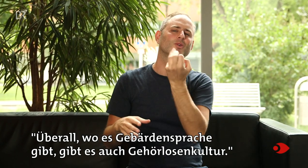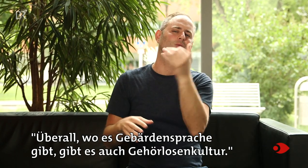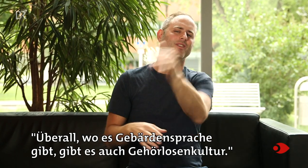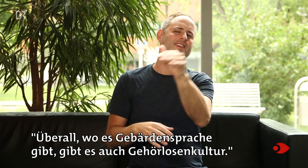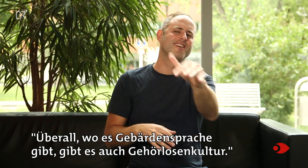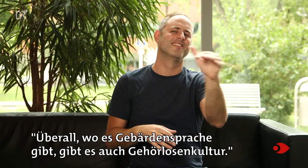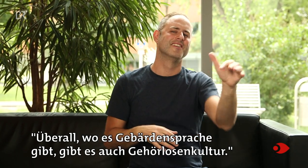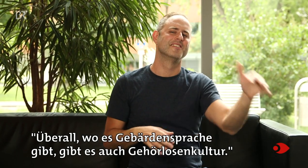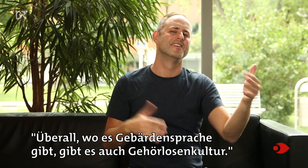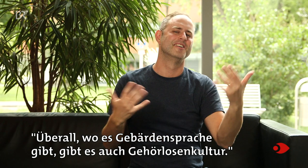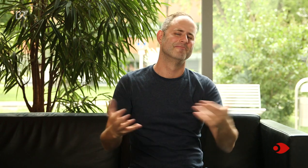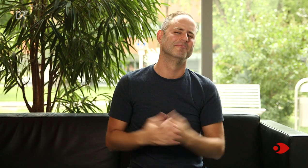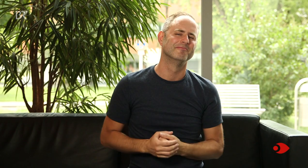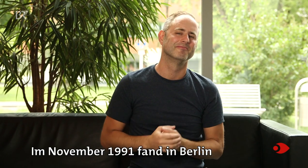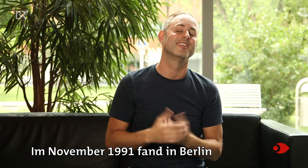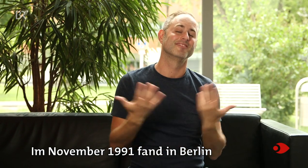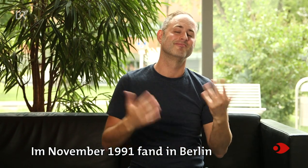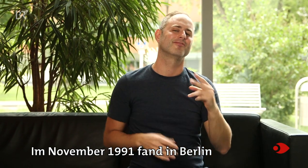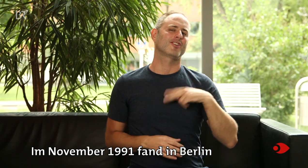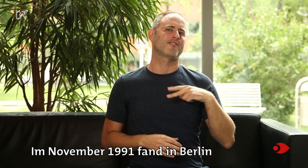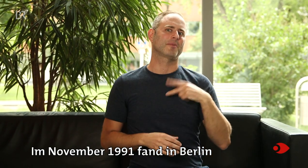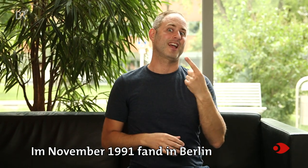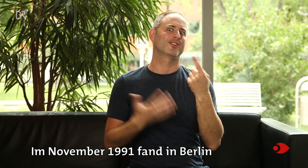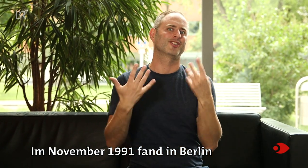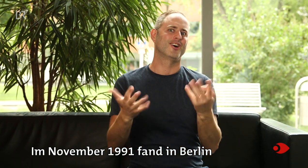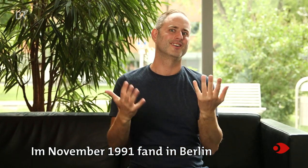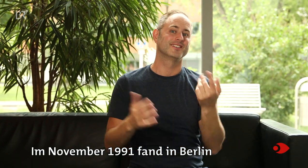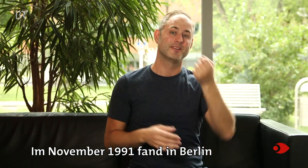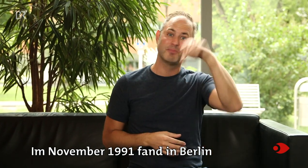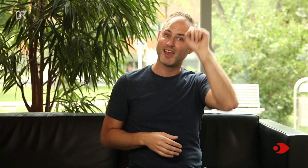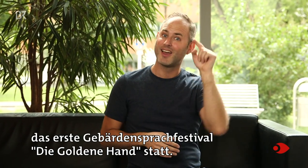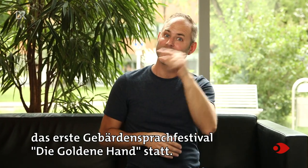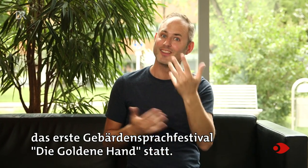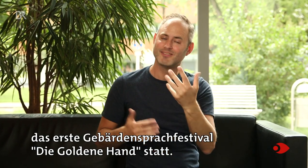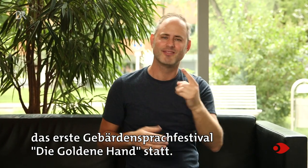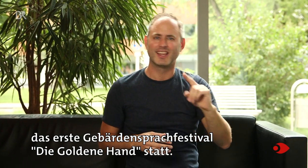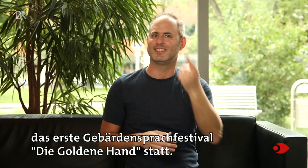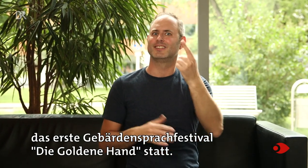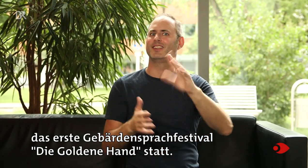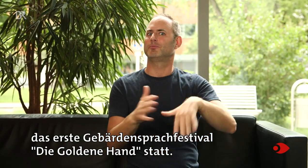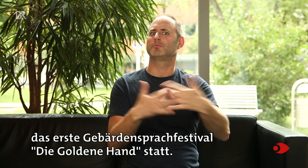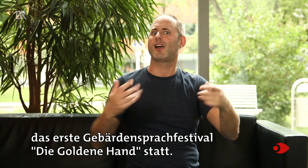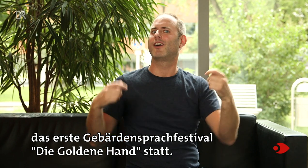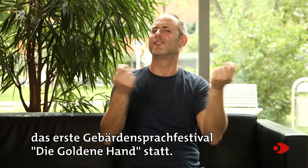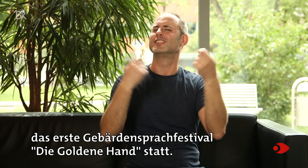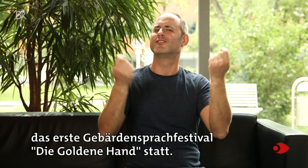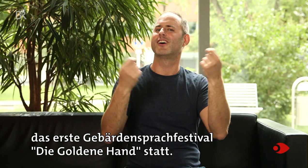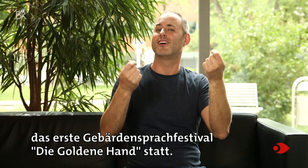Gehörlosenkultur. Im November 1991 fand in Berlin das erste Gebärdensprachfestival, die